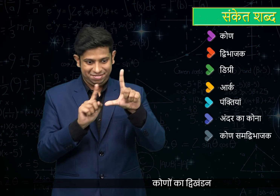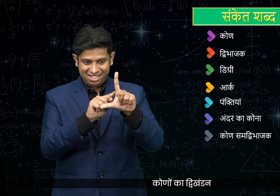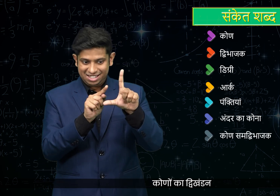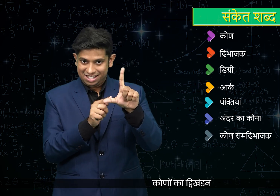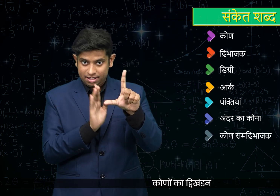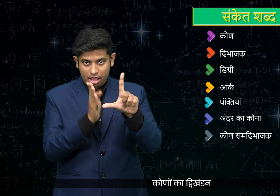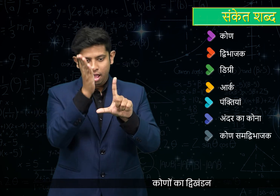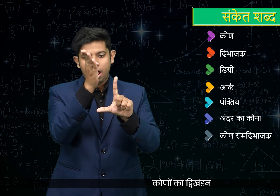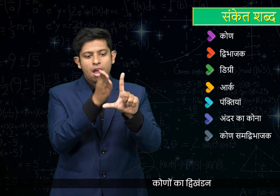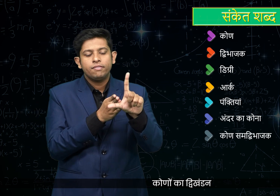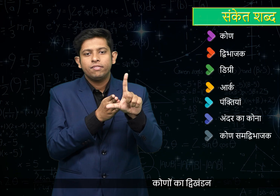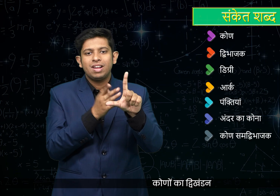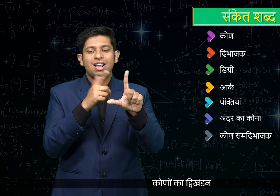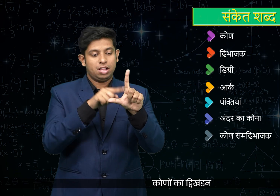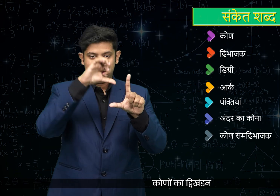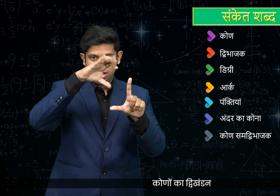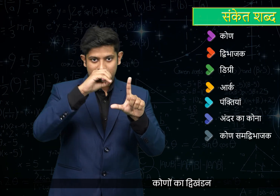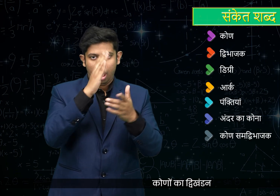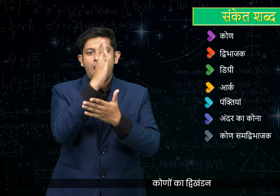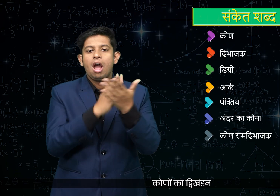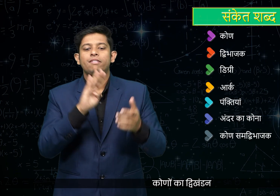कोणों का द्विखंडन,